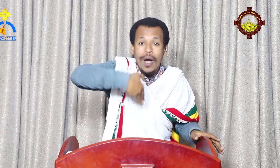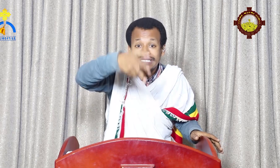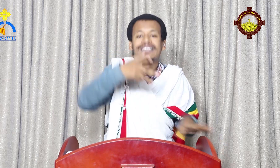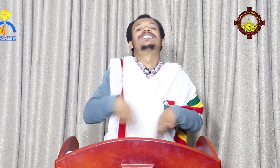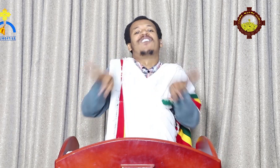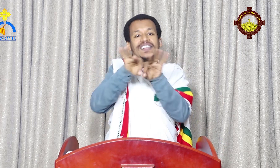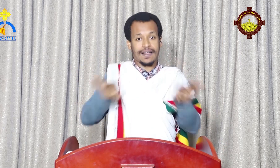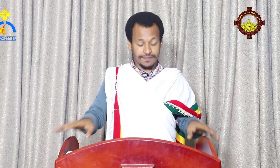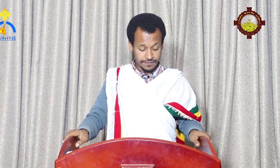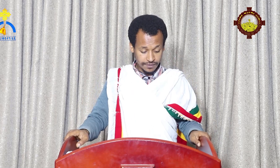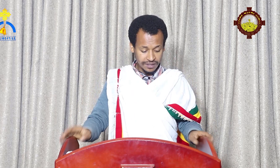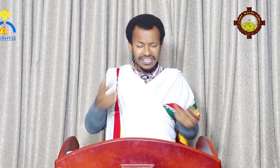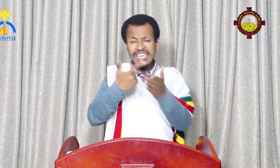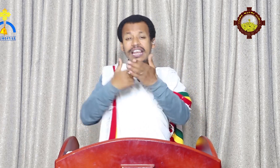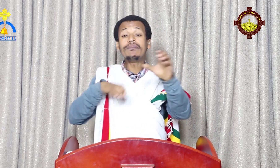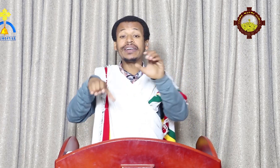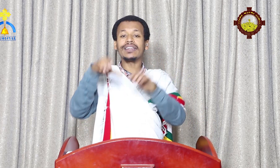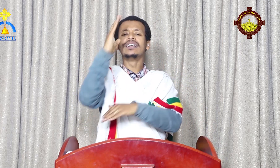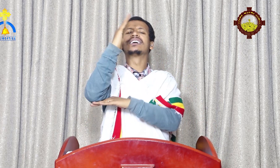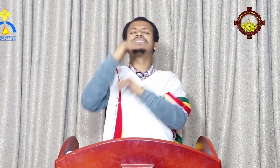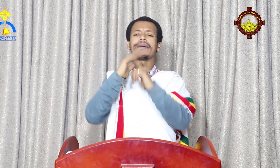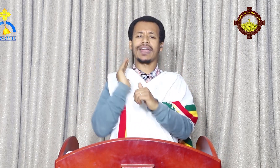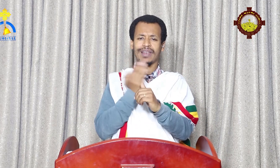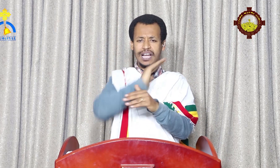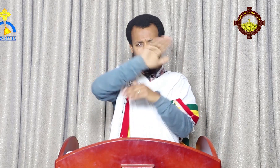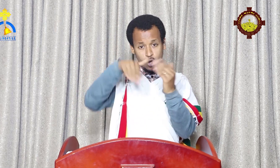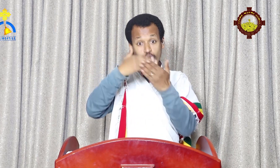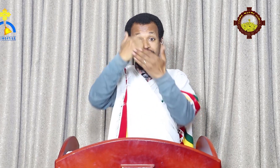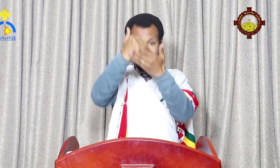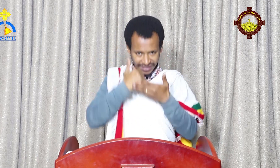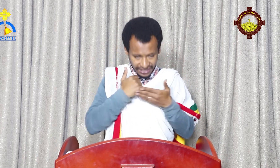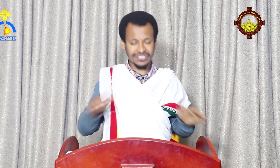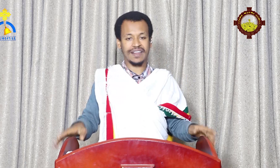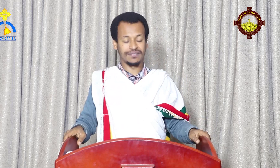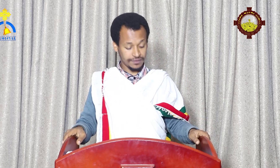መጓዝ ያስፈልጋል። ይህ ለማድረግ እግዚአብሔር አምላካችን ለሁላችን ይርዳል።